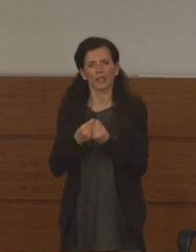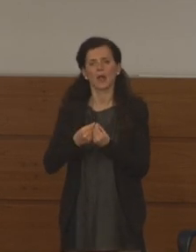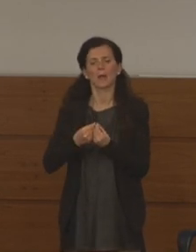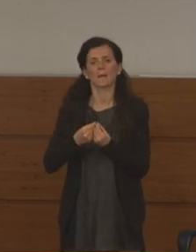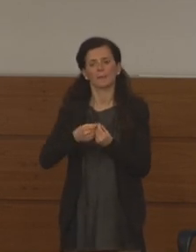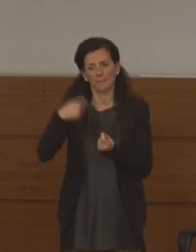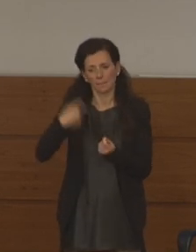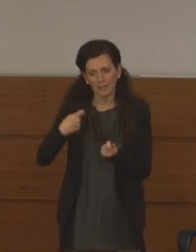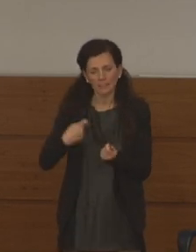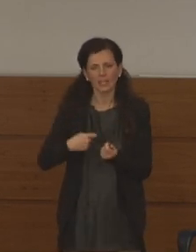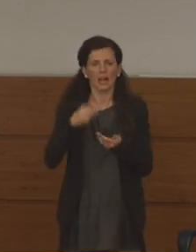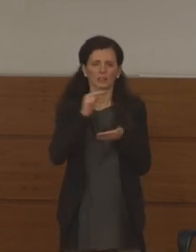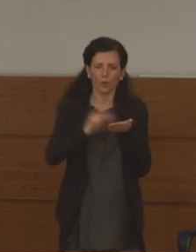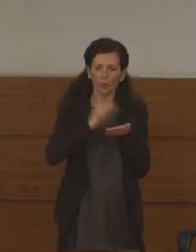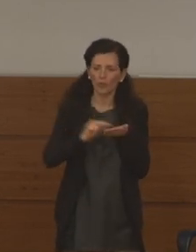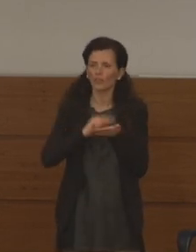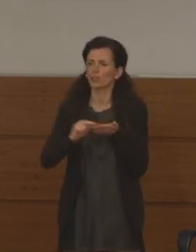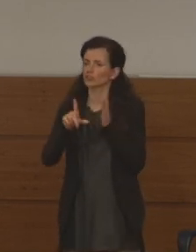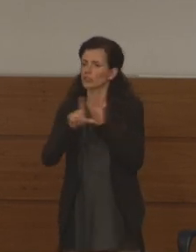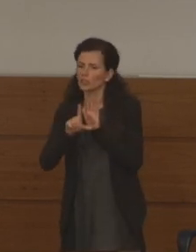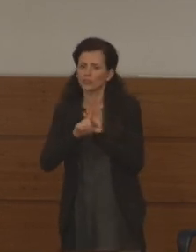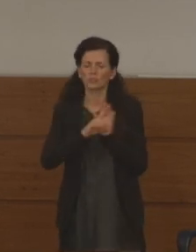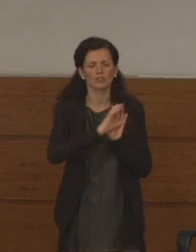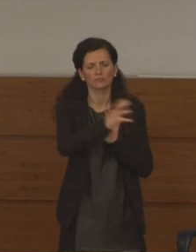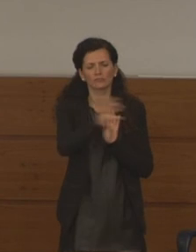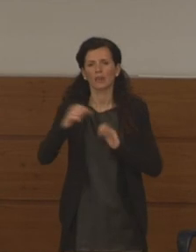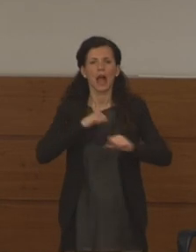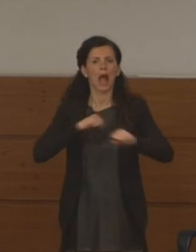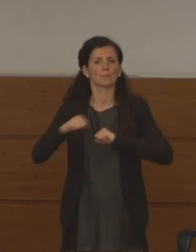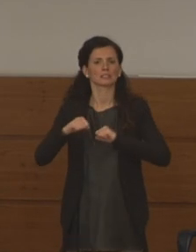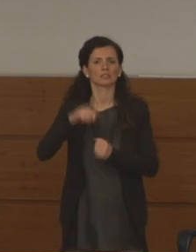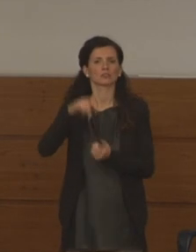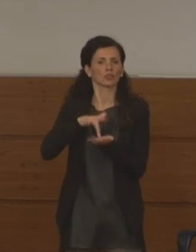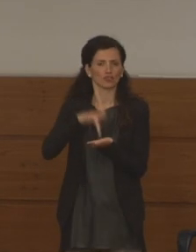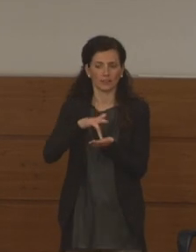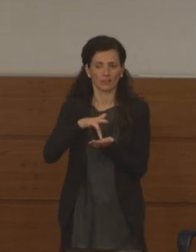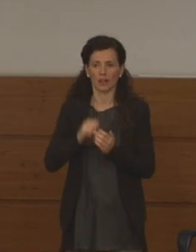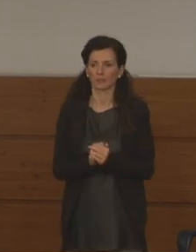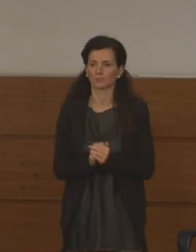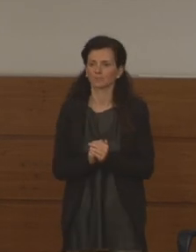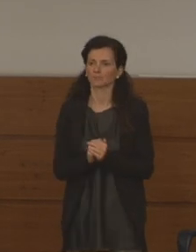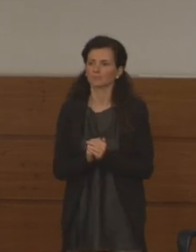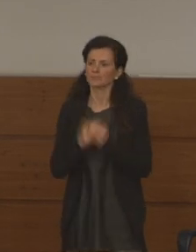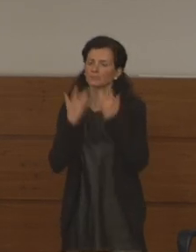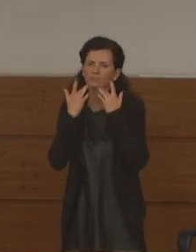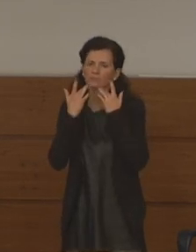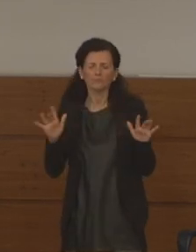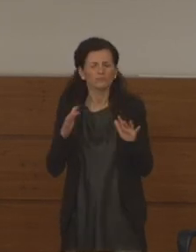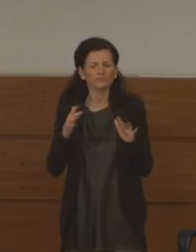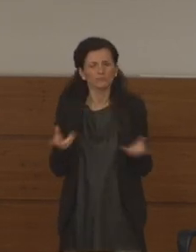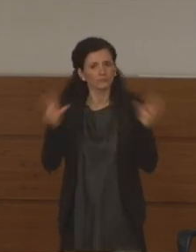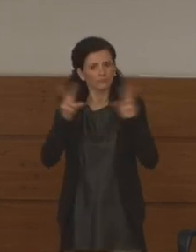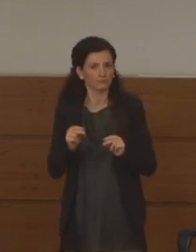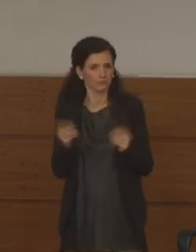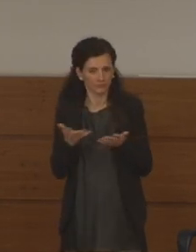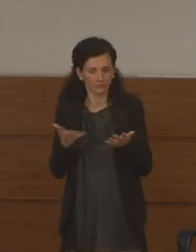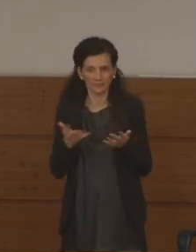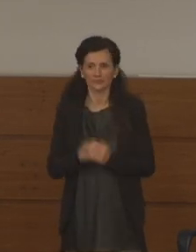gli uffici legislativi di tutte le amministrazioni centrali semplicemente per ribadire una cosa